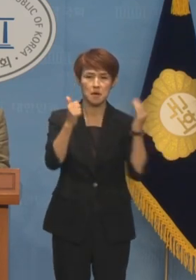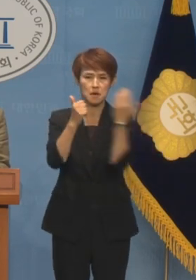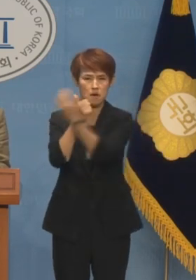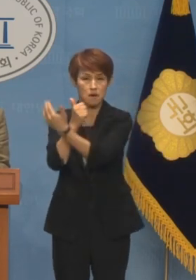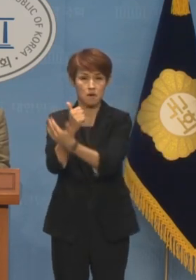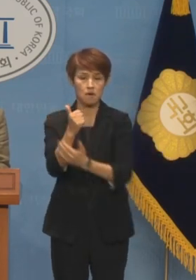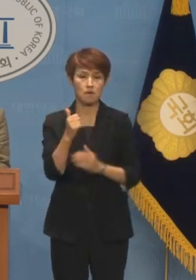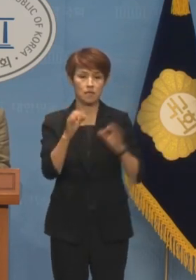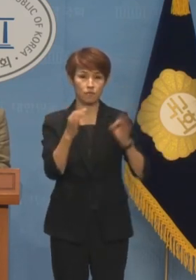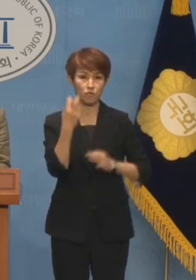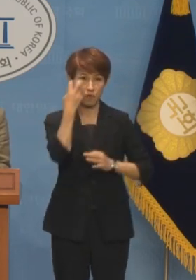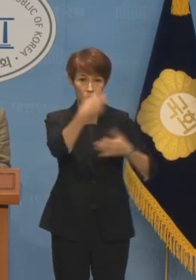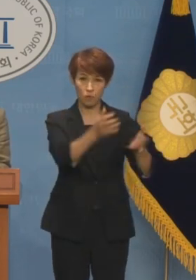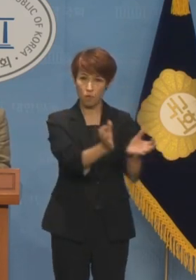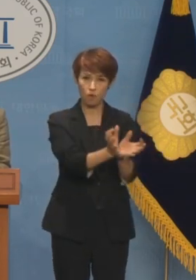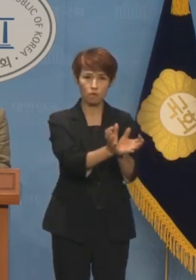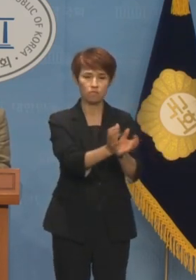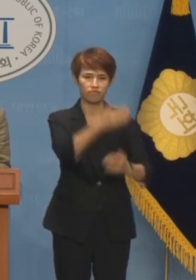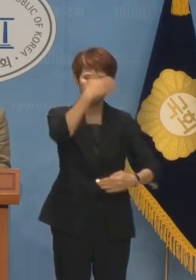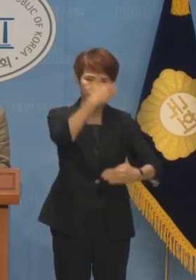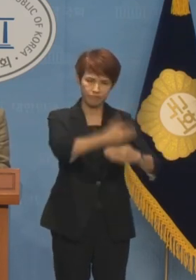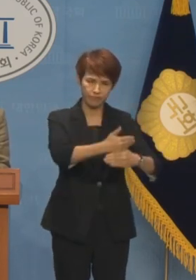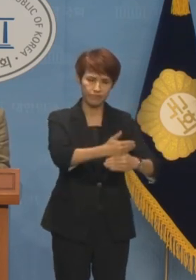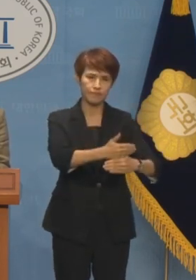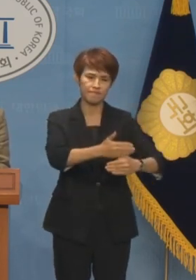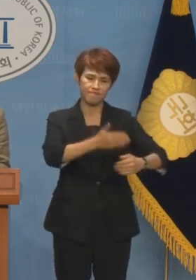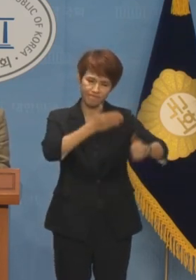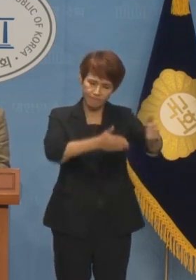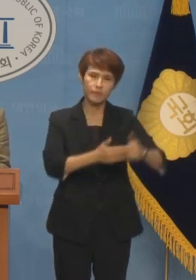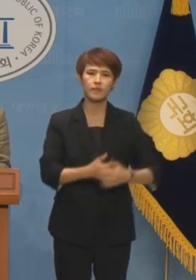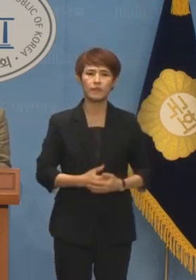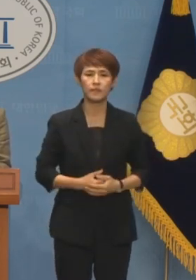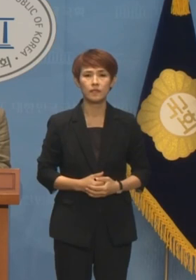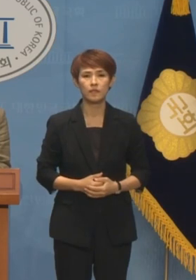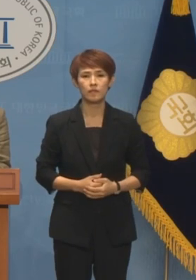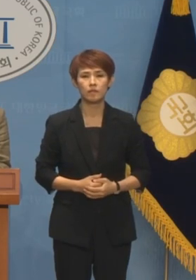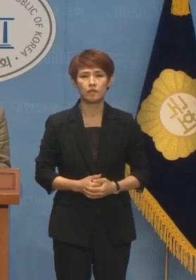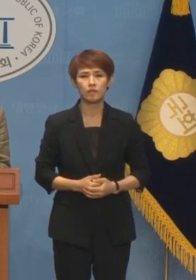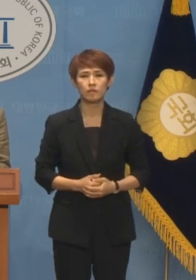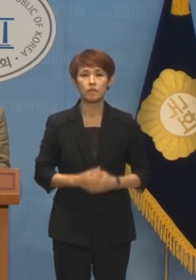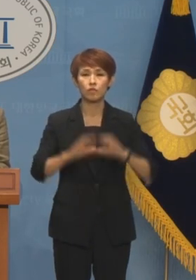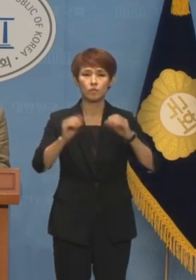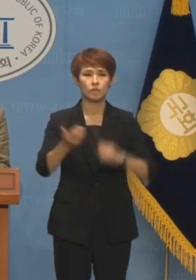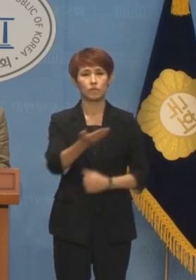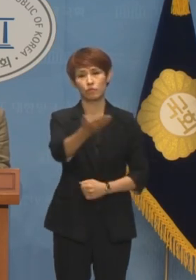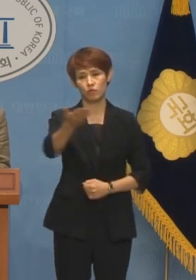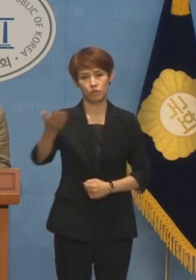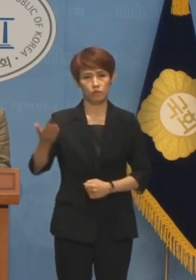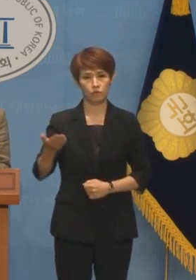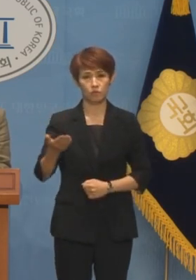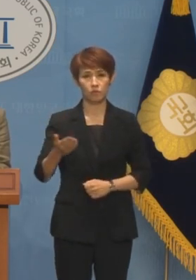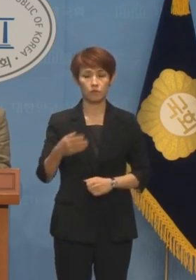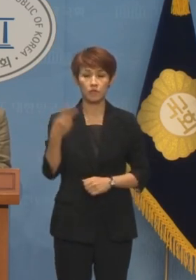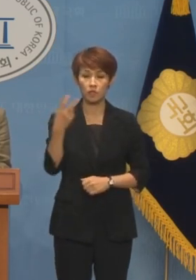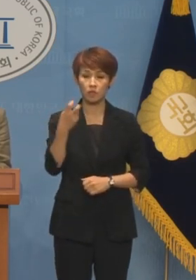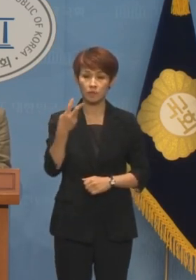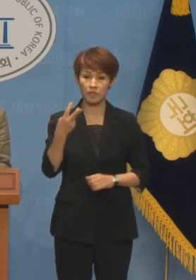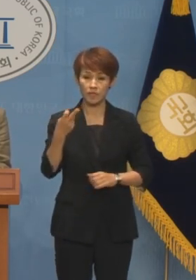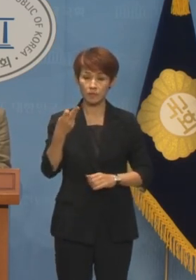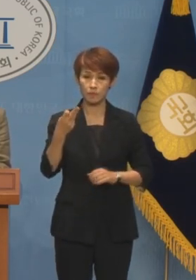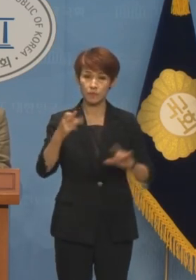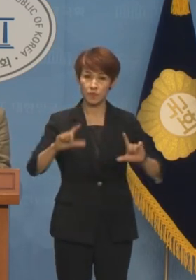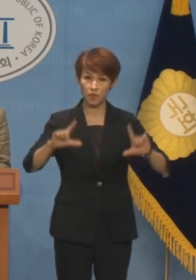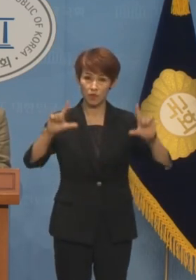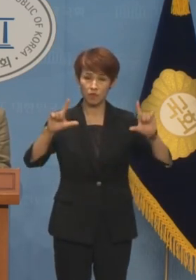금융감독원은 차라리 문을 닫길 바랍니다. 사랑하는 국민 여러분, 2013년